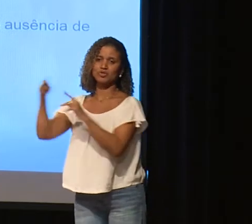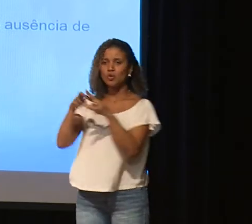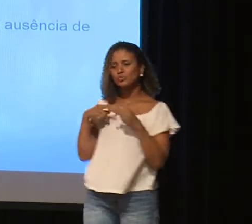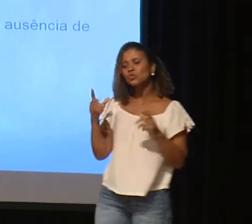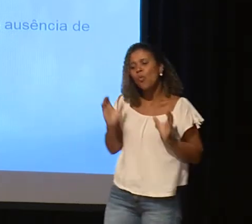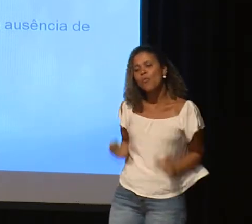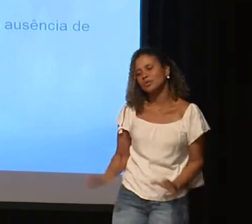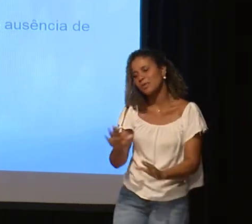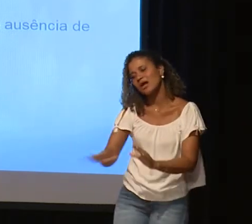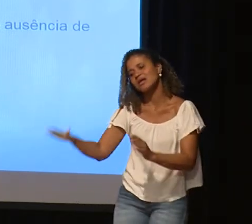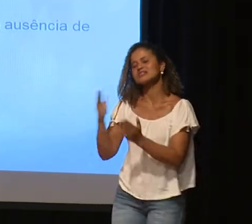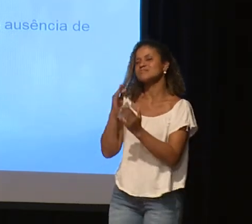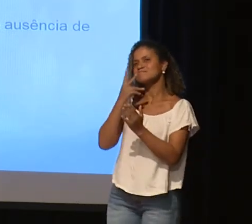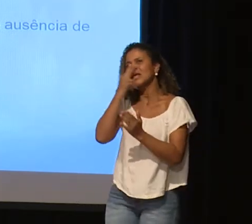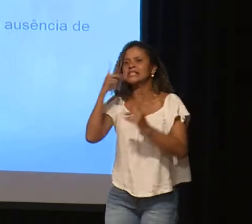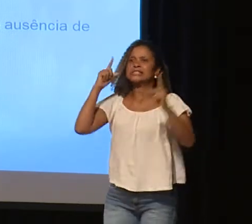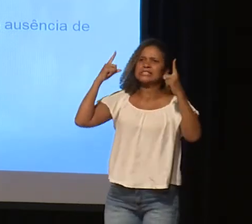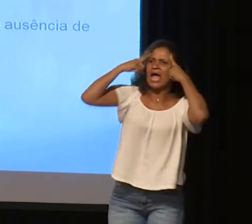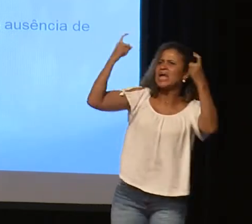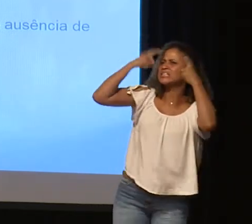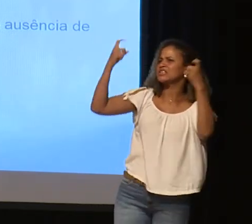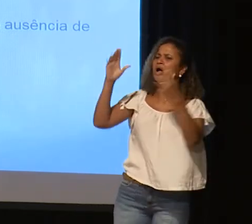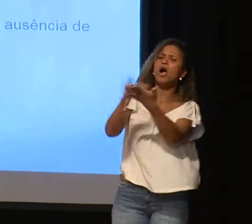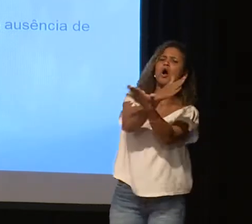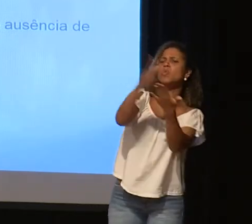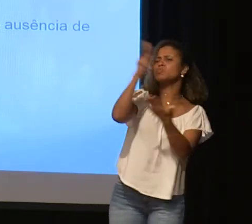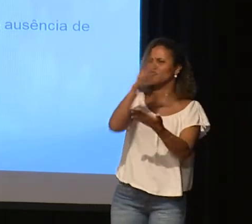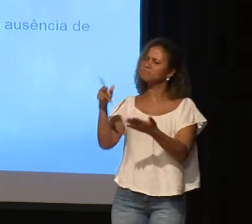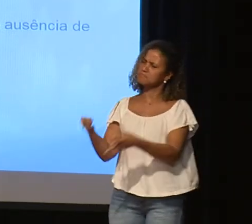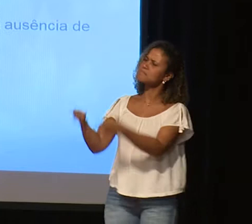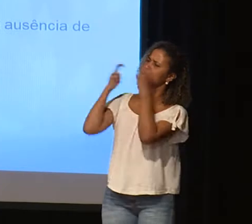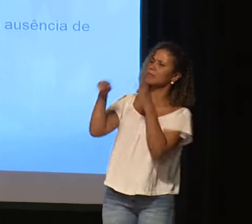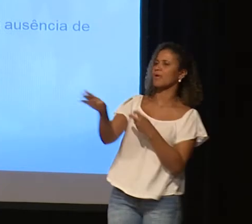Então, esse é o comportamento que as crianças tinham, essa agitação.